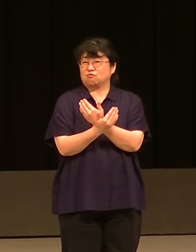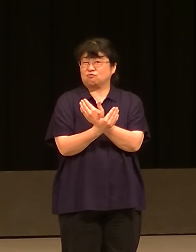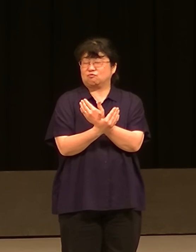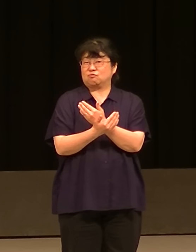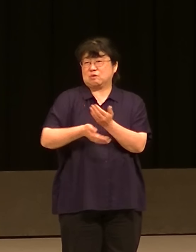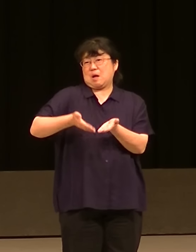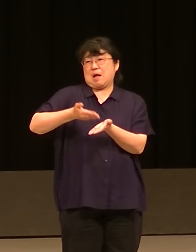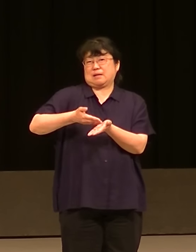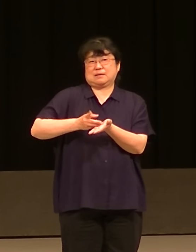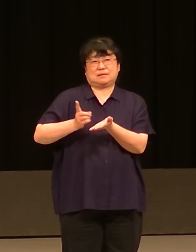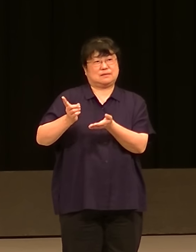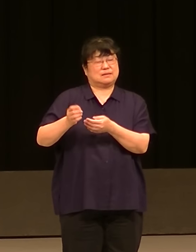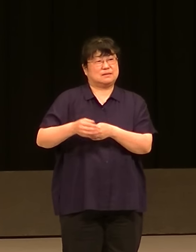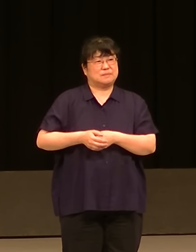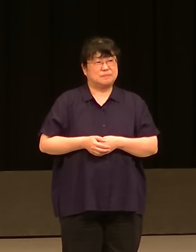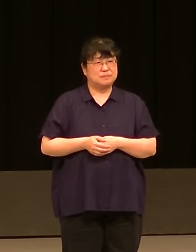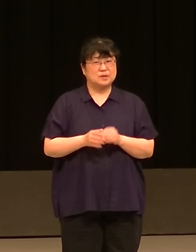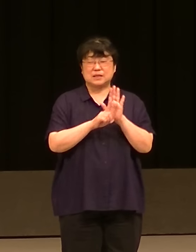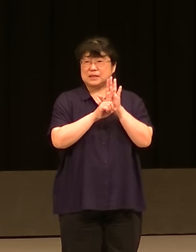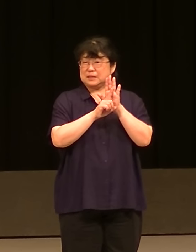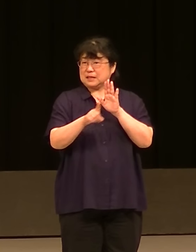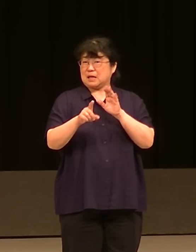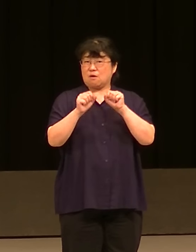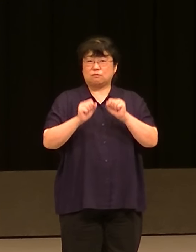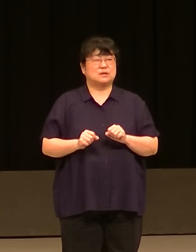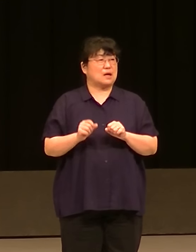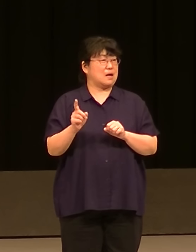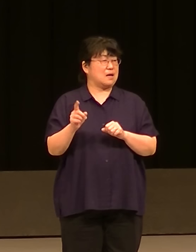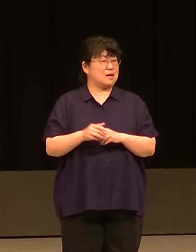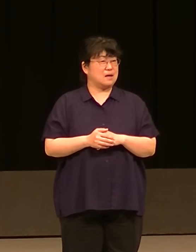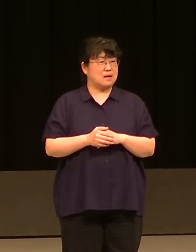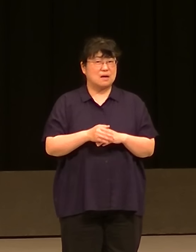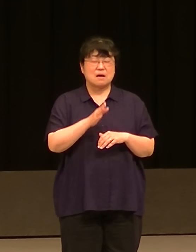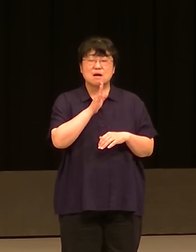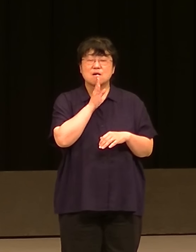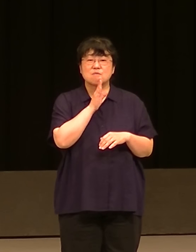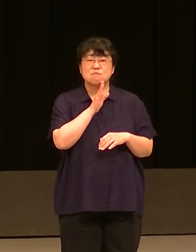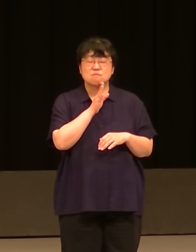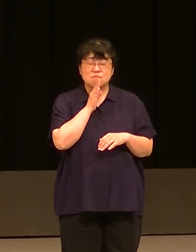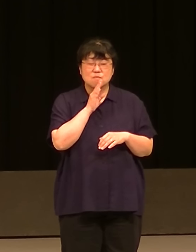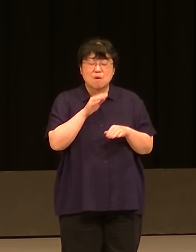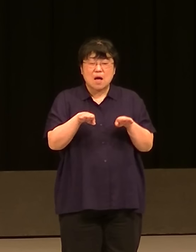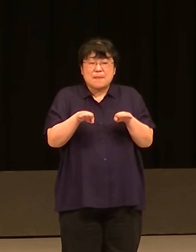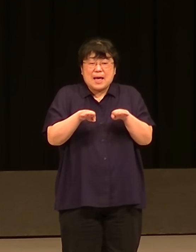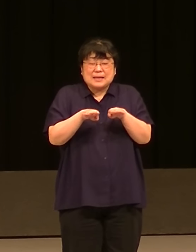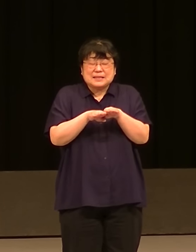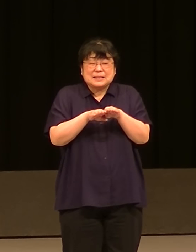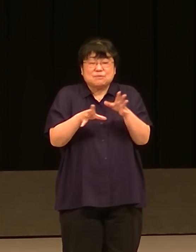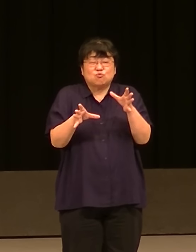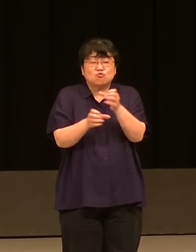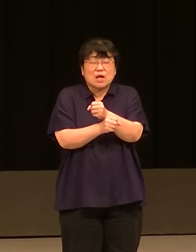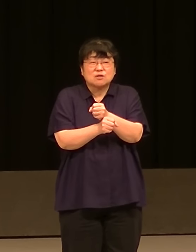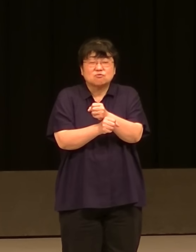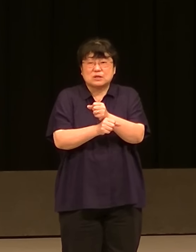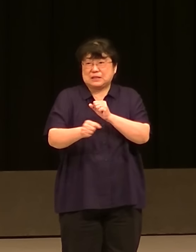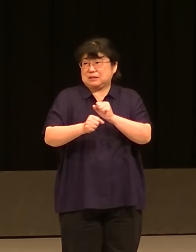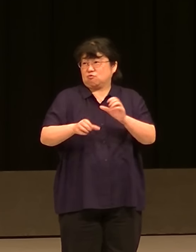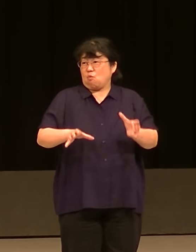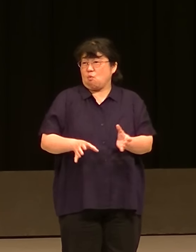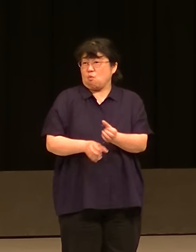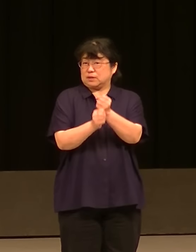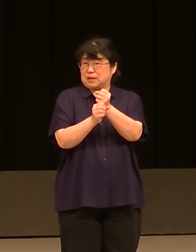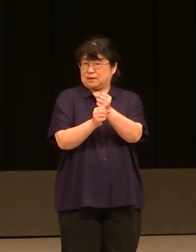ます、というふうにも宣言をいたしました。でまさにシームレスに行動していくんだという言い